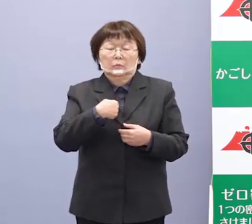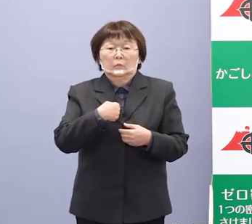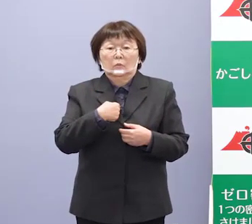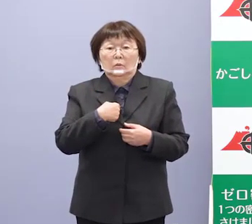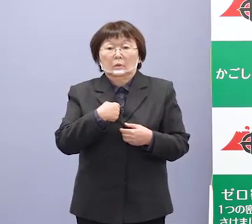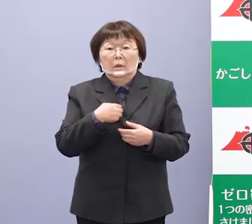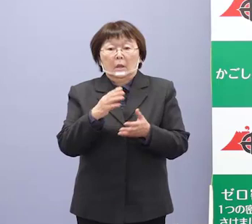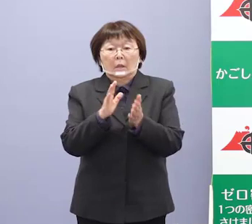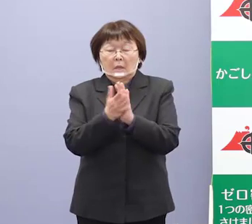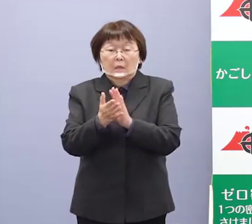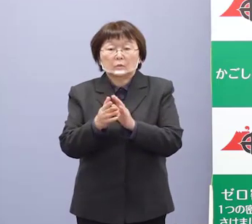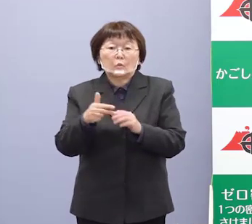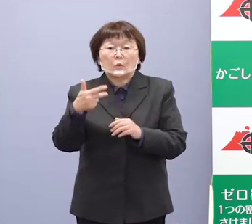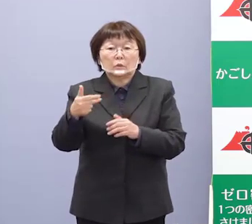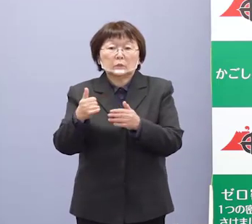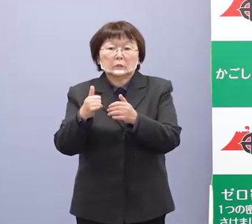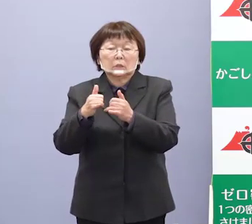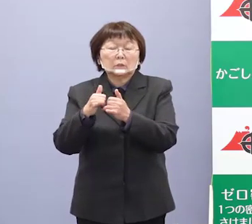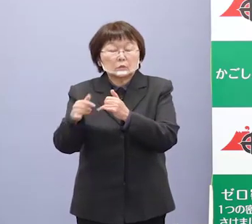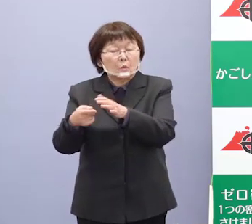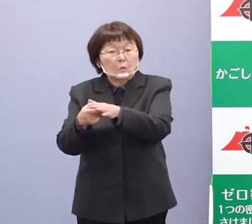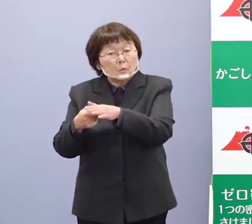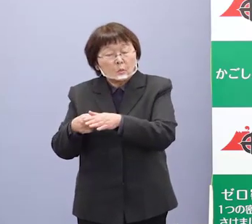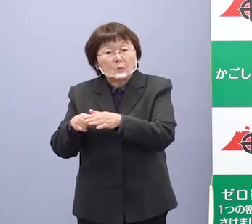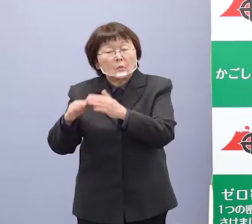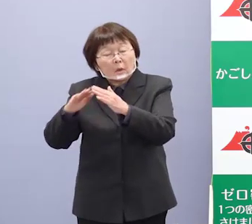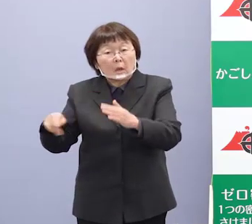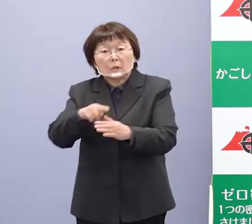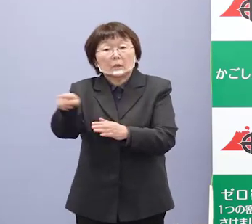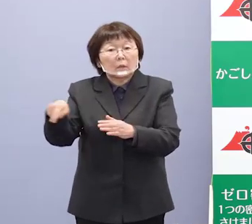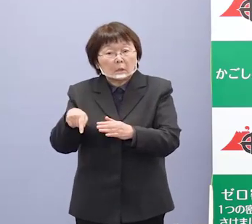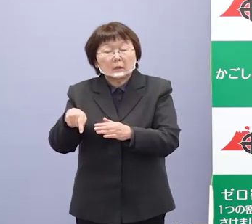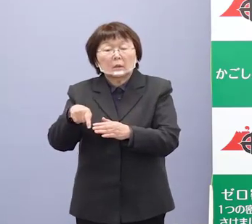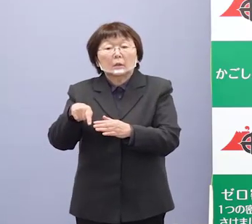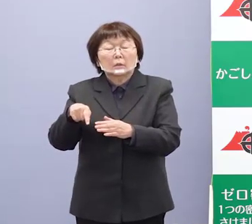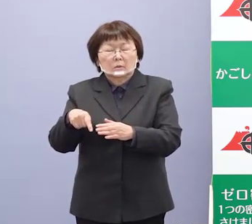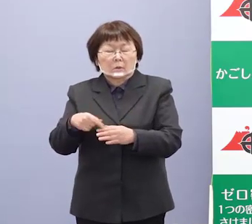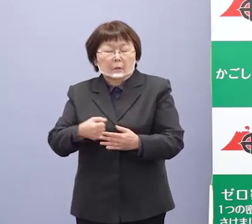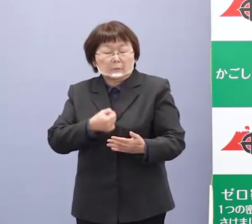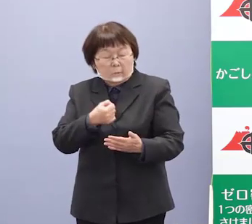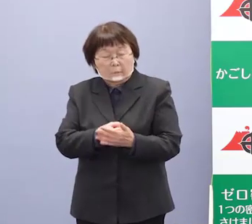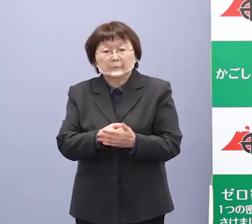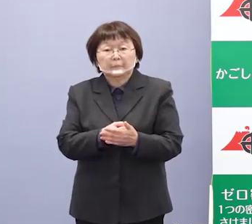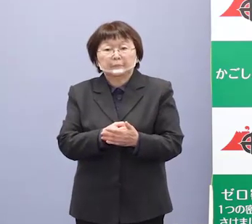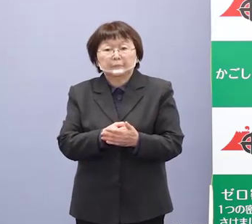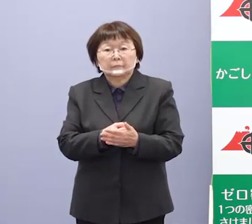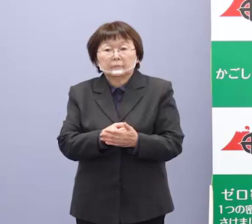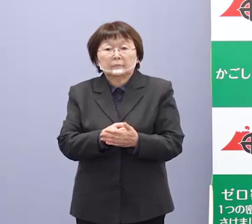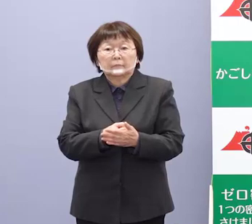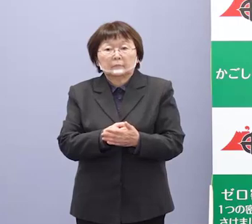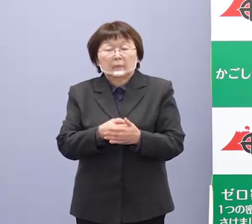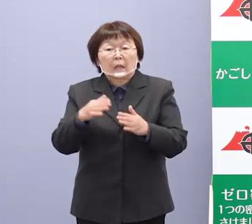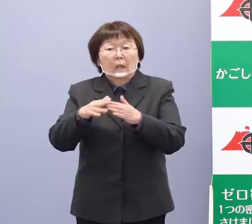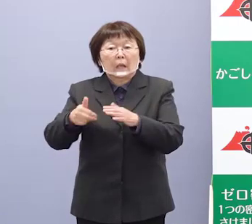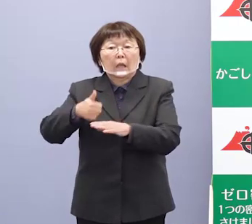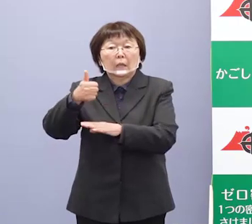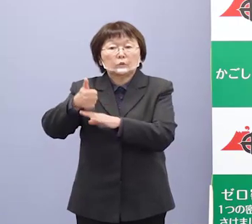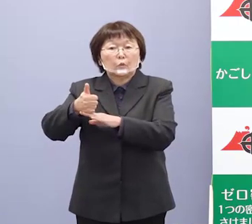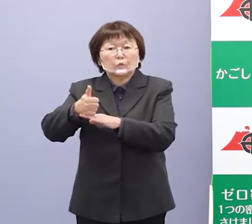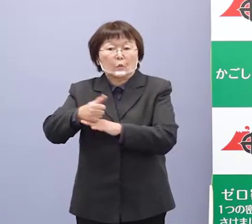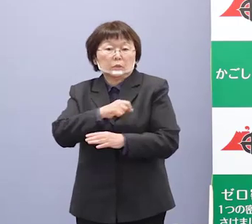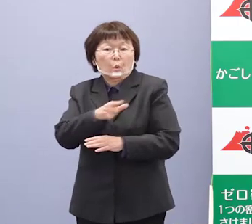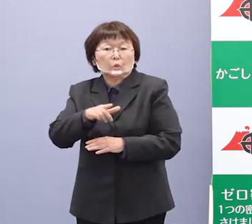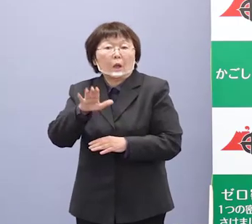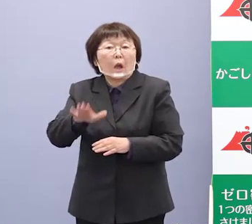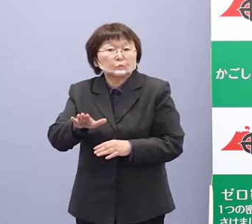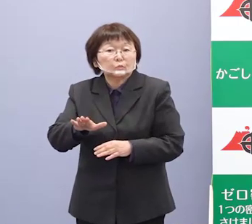の県の市長会に対して新たな立場で臨みたいというふうに決意をしているところでございます。 まあ会長のまあ意欲があると受け取って